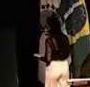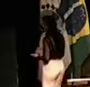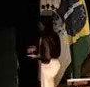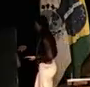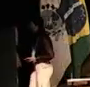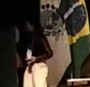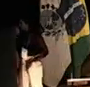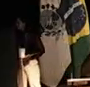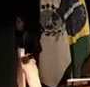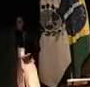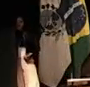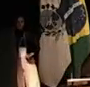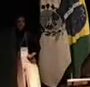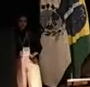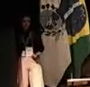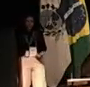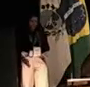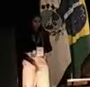perguntas